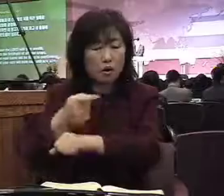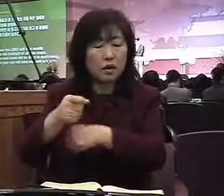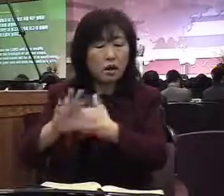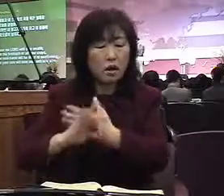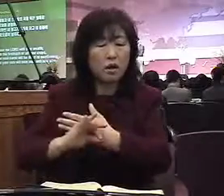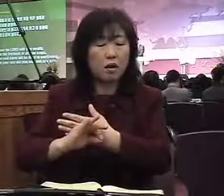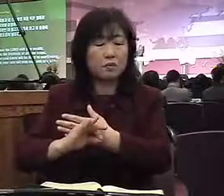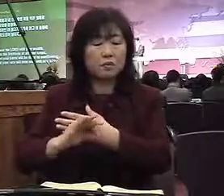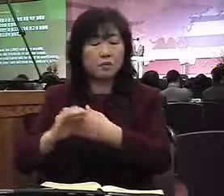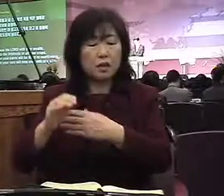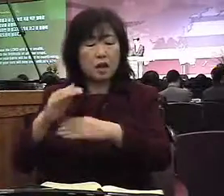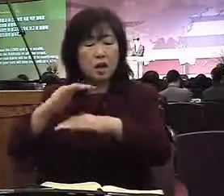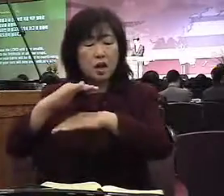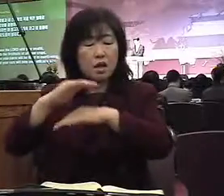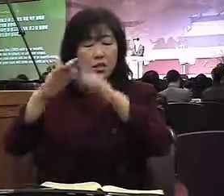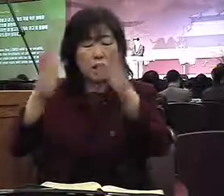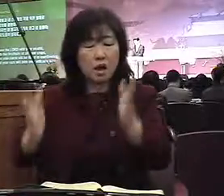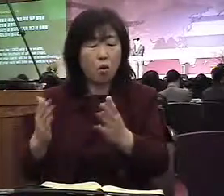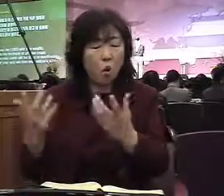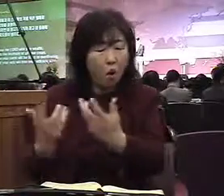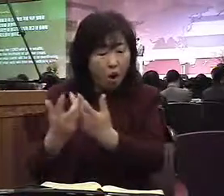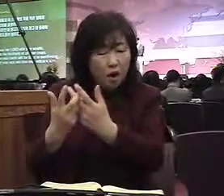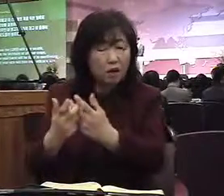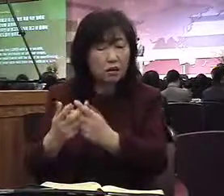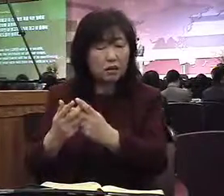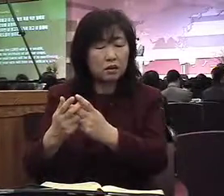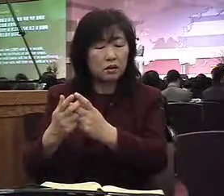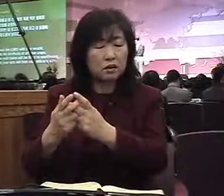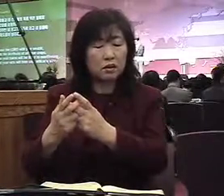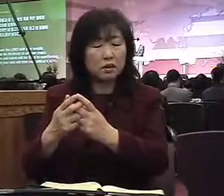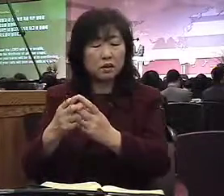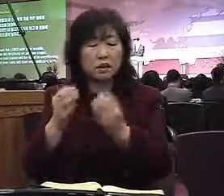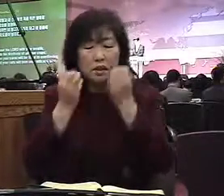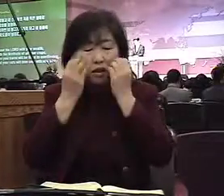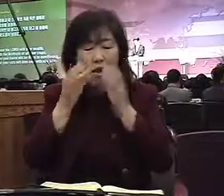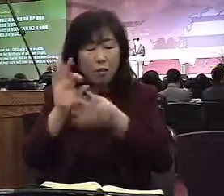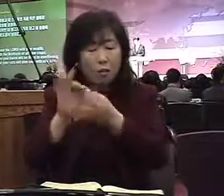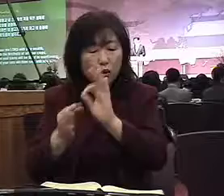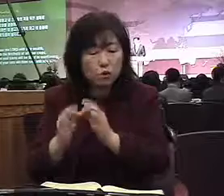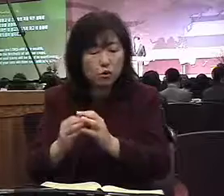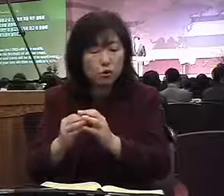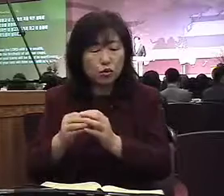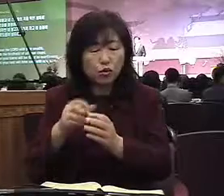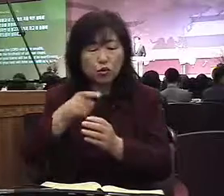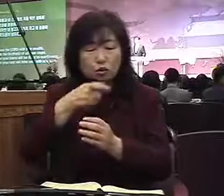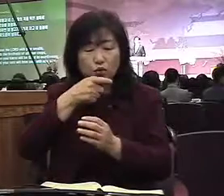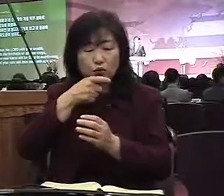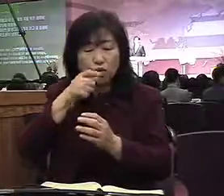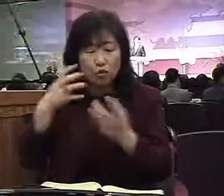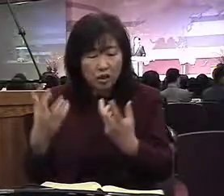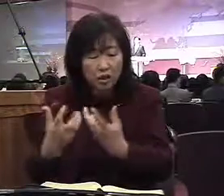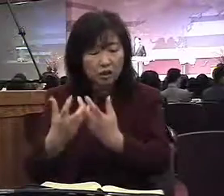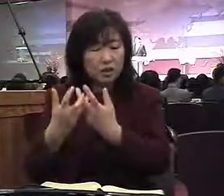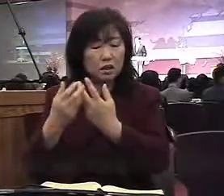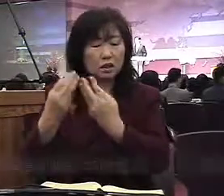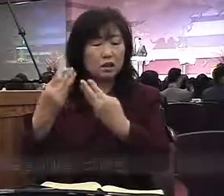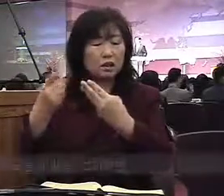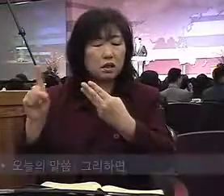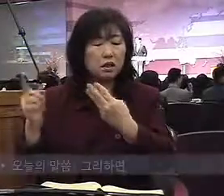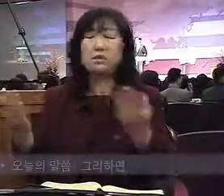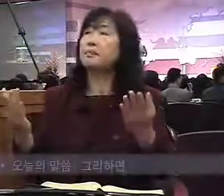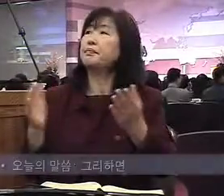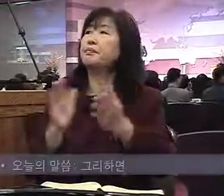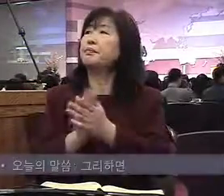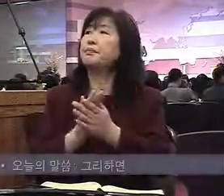내 창고가 가득히 차고 내 집에 새 포도즙이 넘치리라. 아멘. 박건